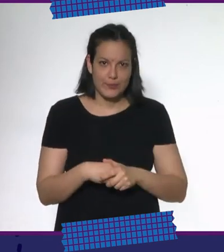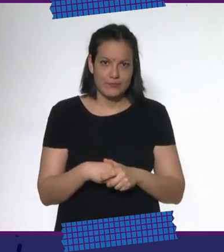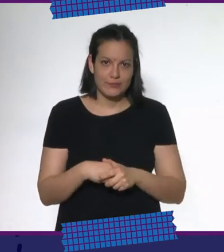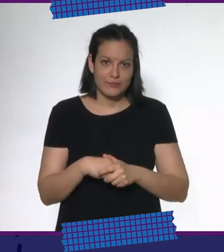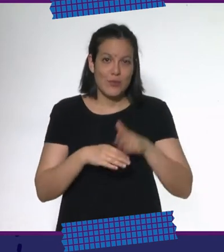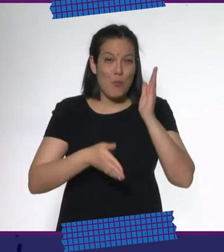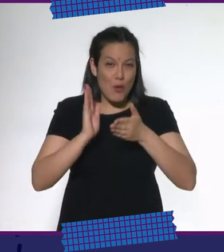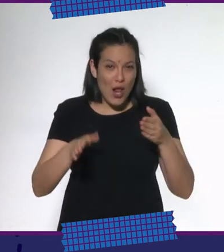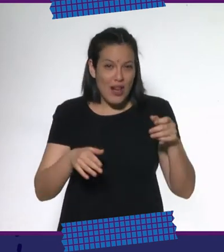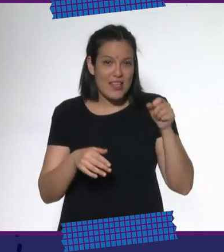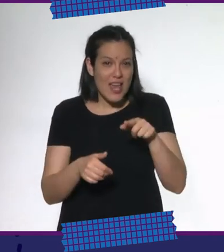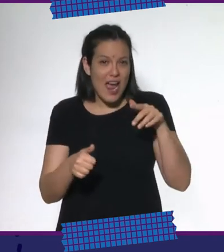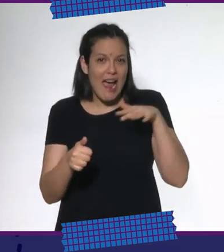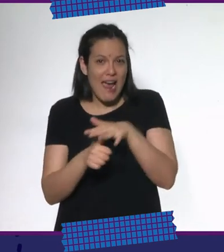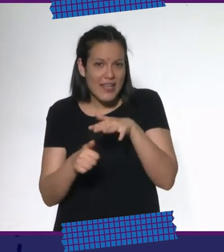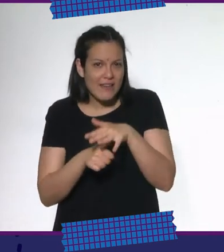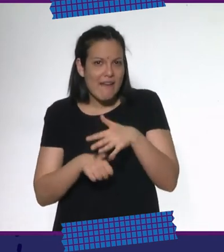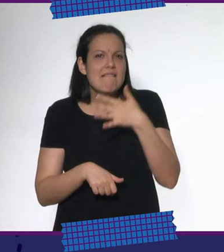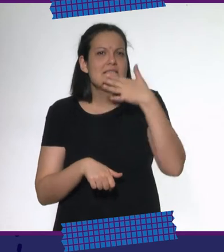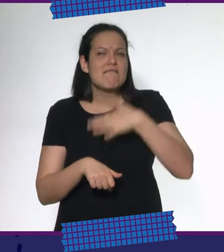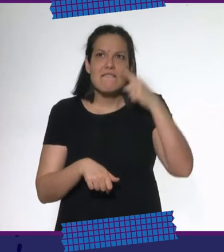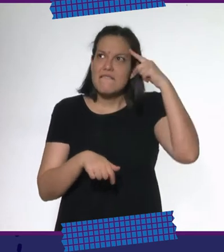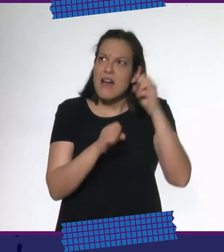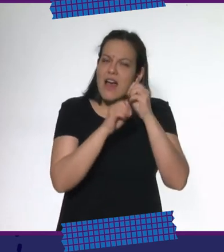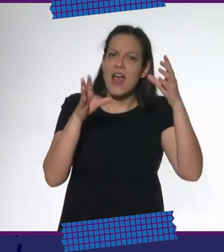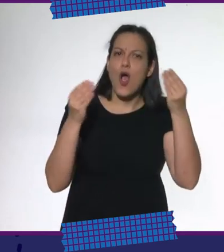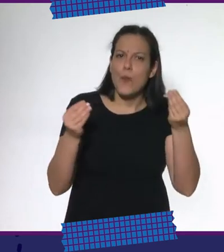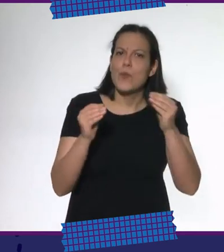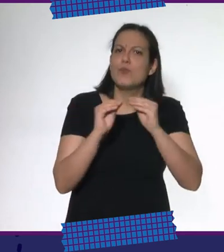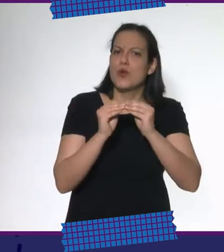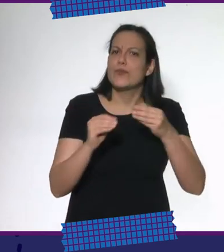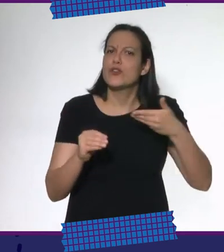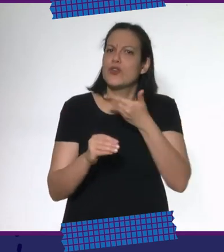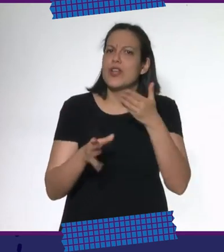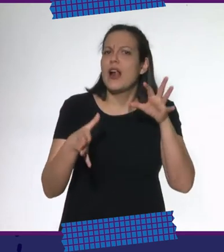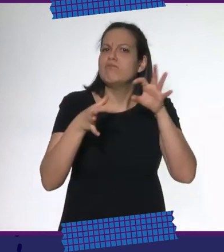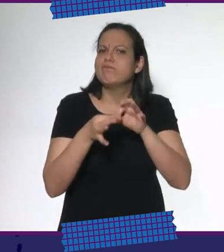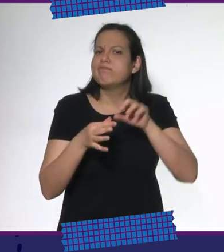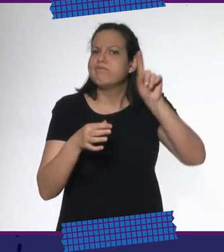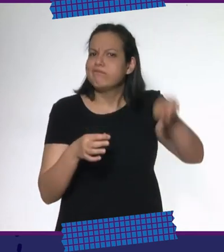género debe ser entendida como un problema social basado en relaciones desiguales de